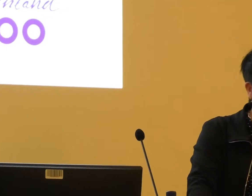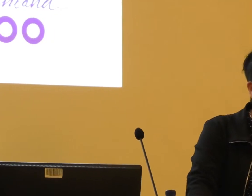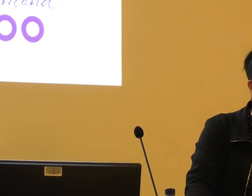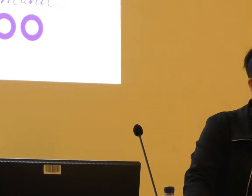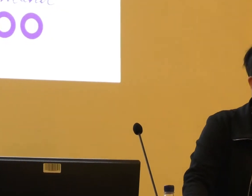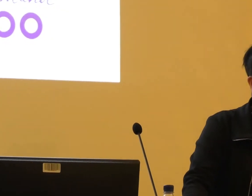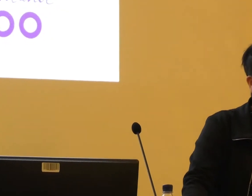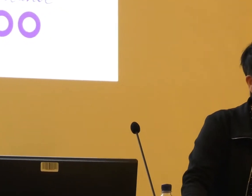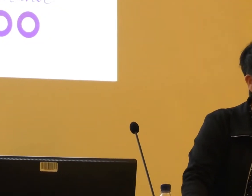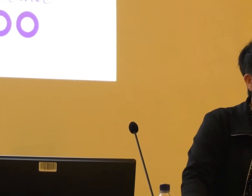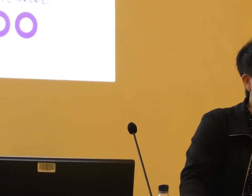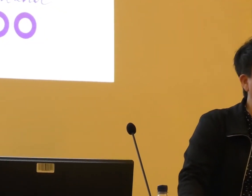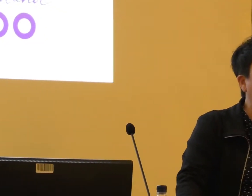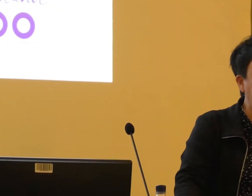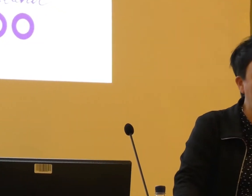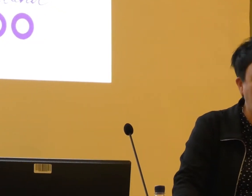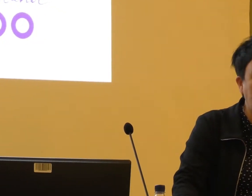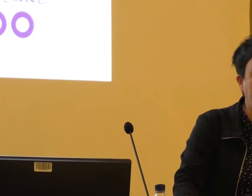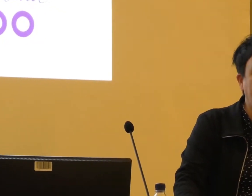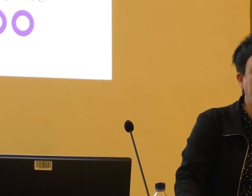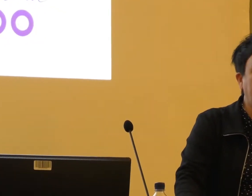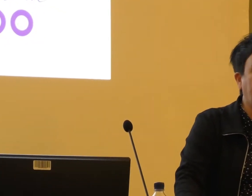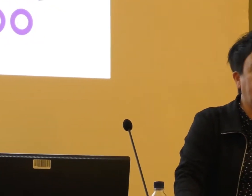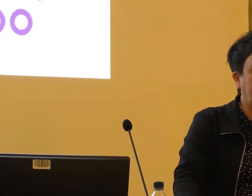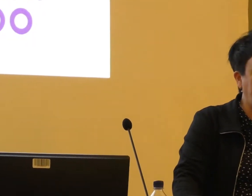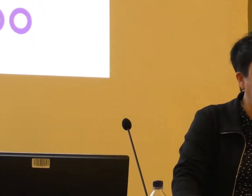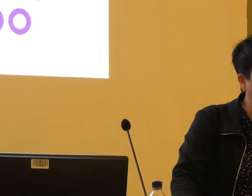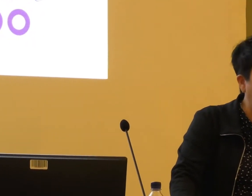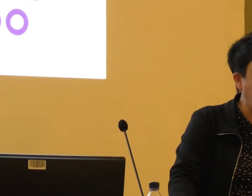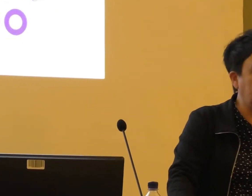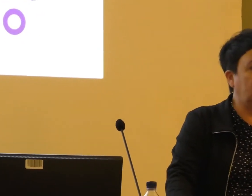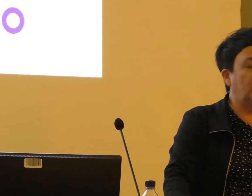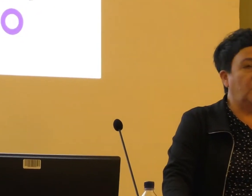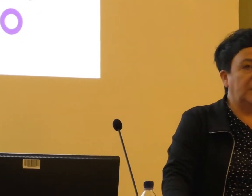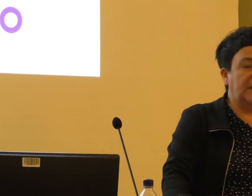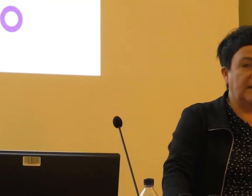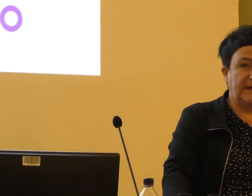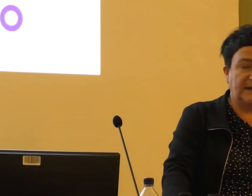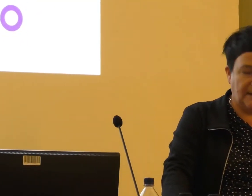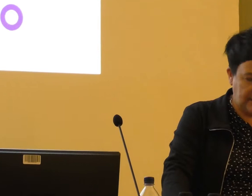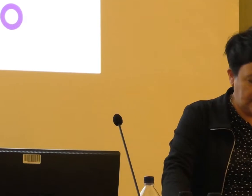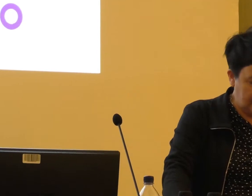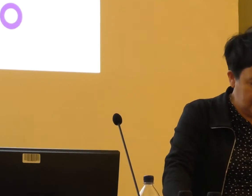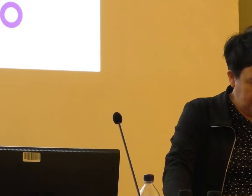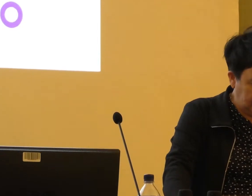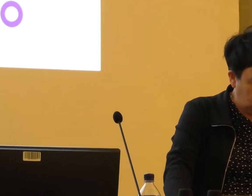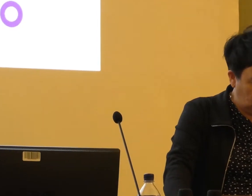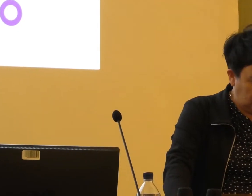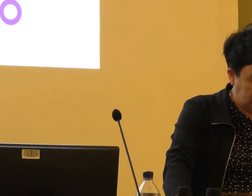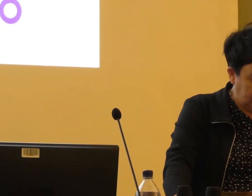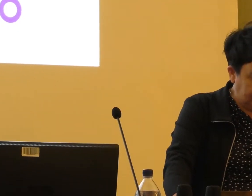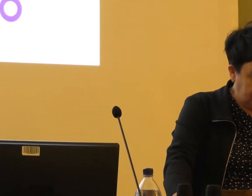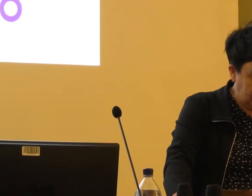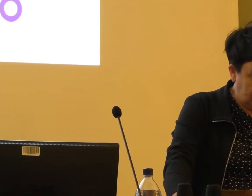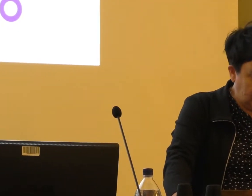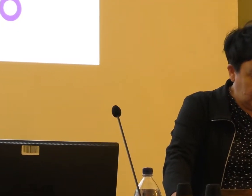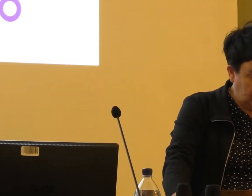olemassa mitään alkuperän selitystä. Ei murrelevikkiä, ei joukkoisetymologiaa, ei lain